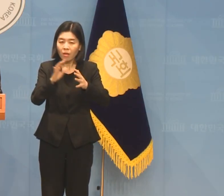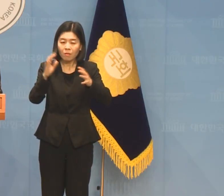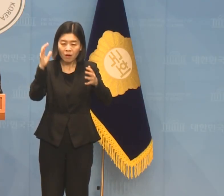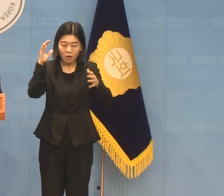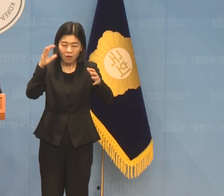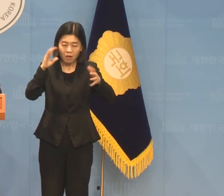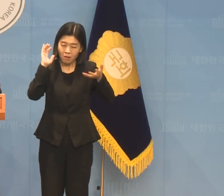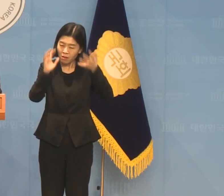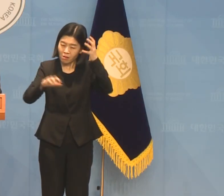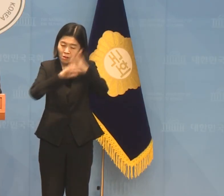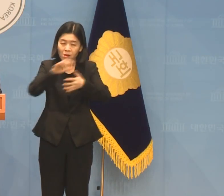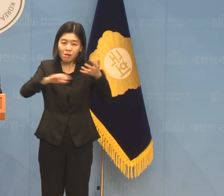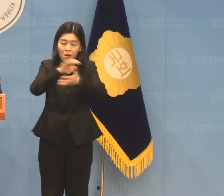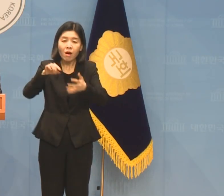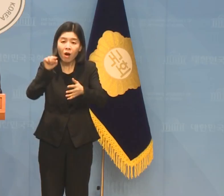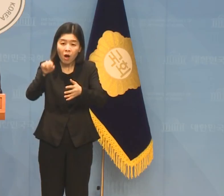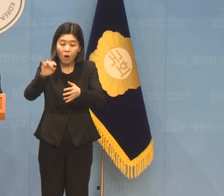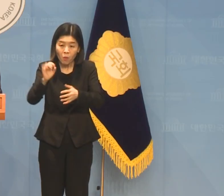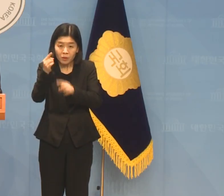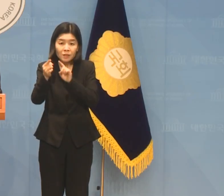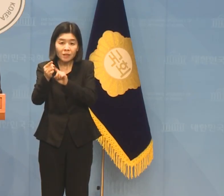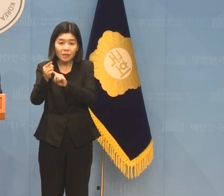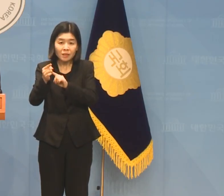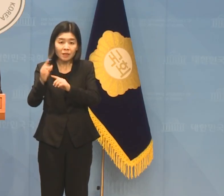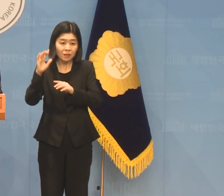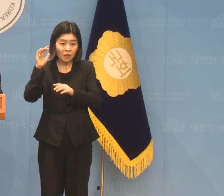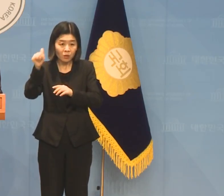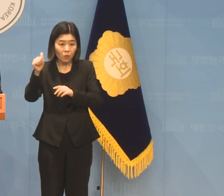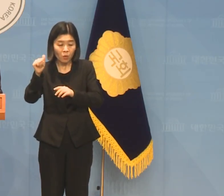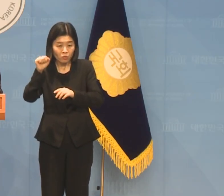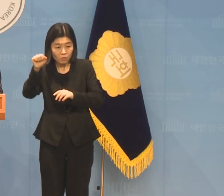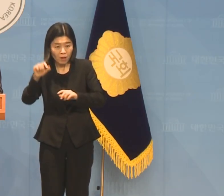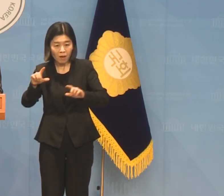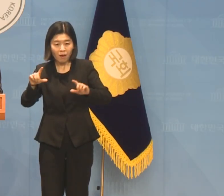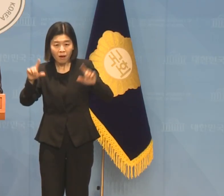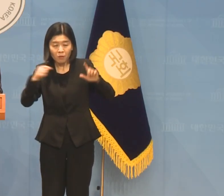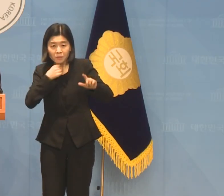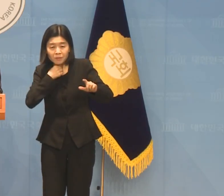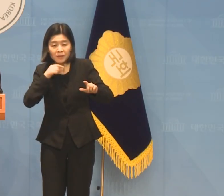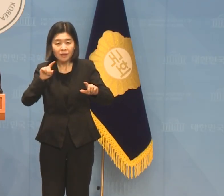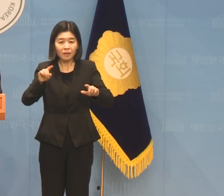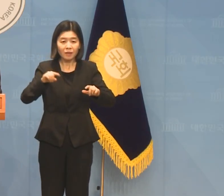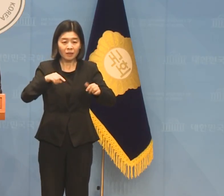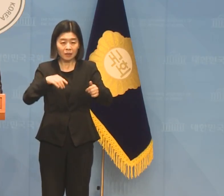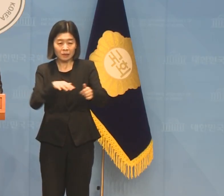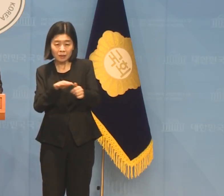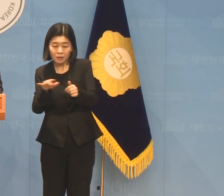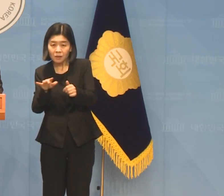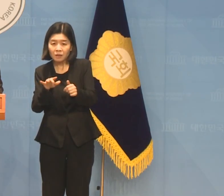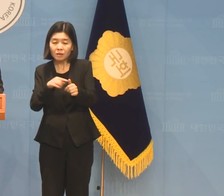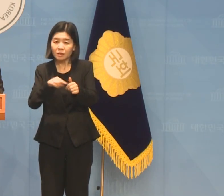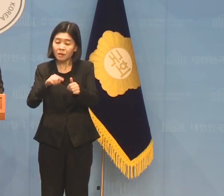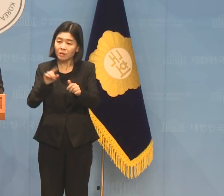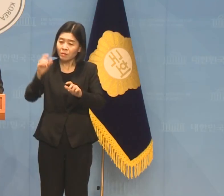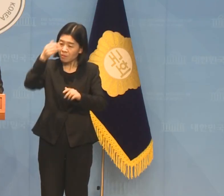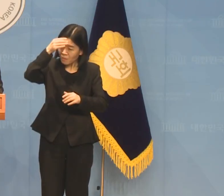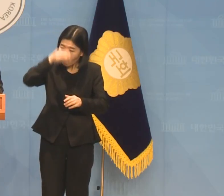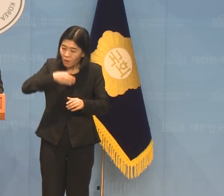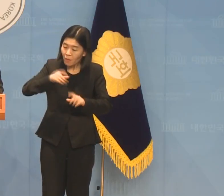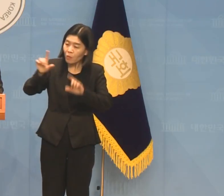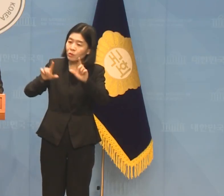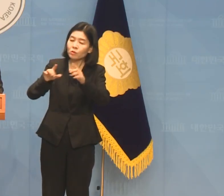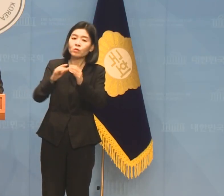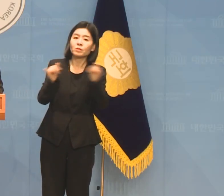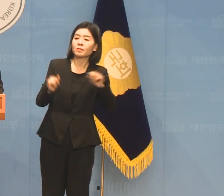배우로 행세하려는 내란 우두머리의 뻔뻔함을 국민께서 결코 용서하지